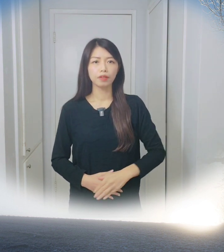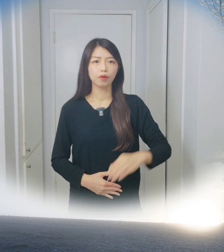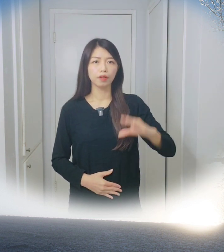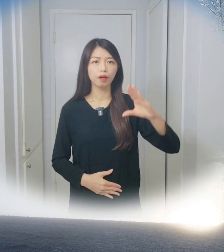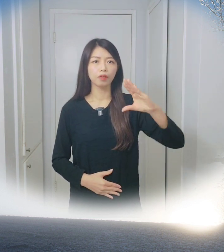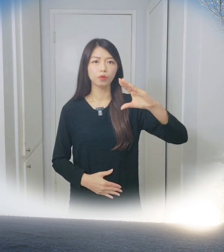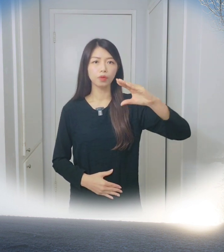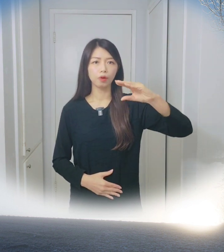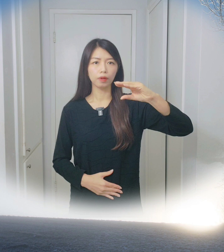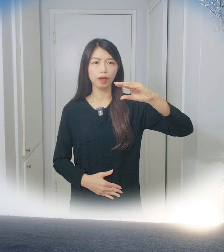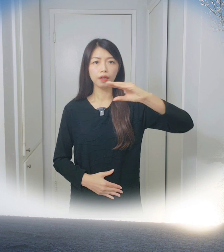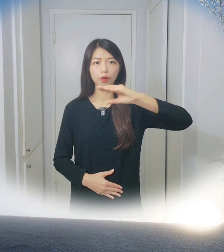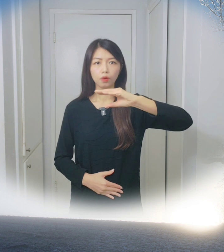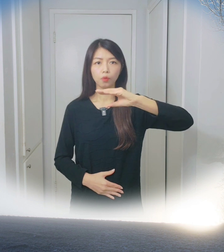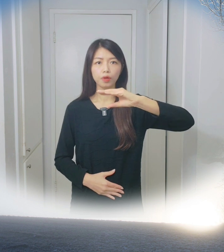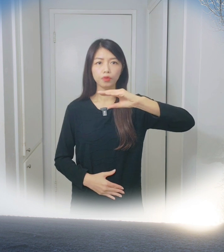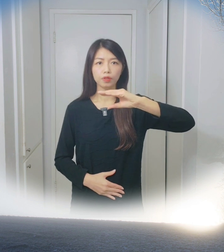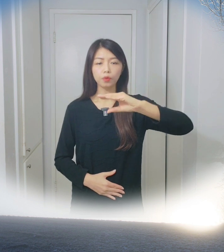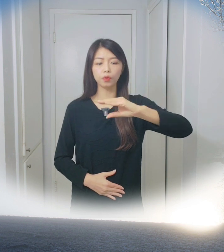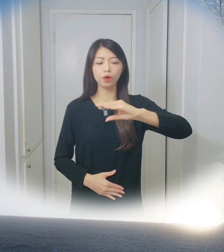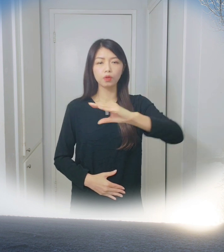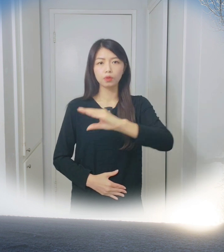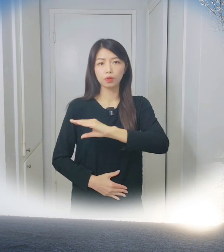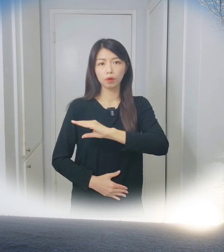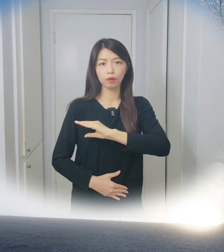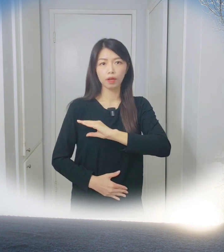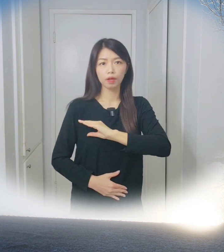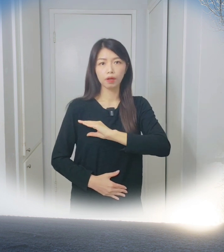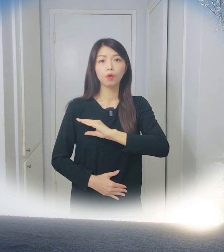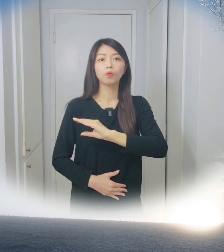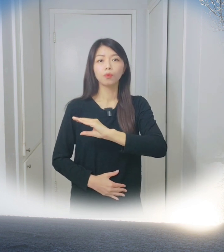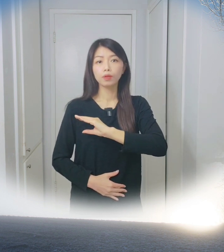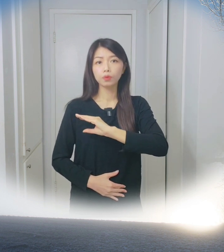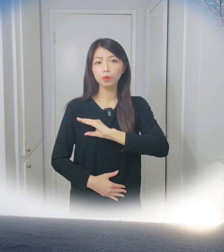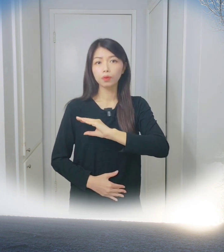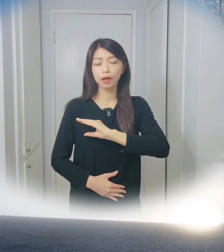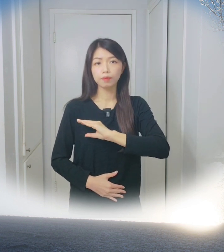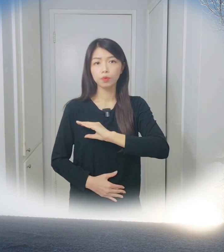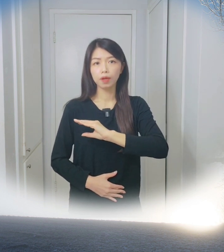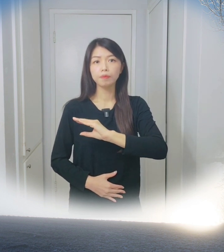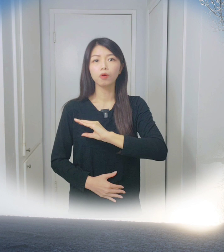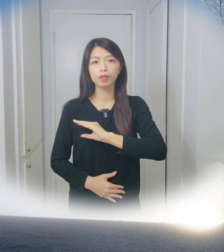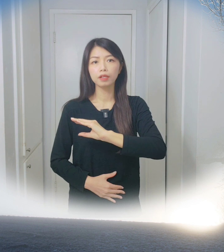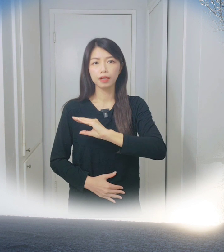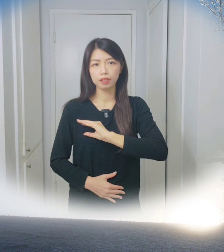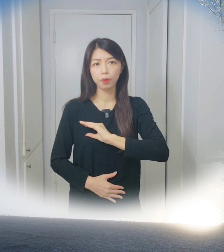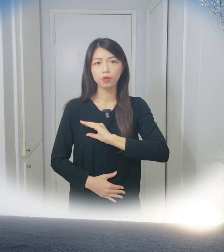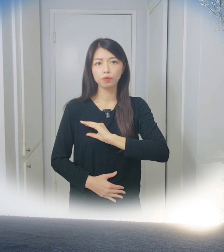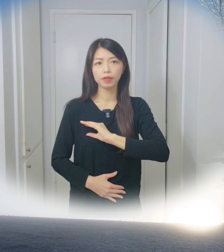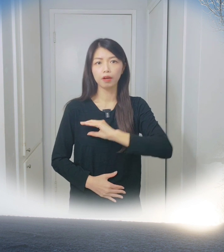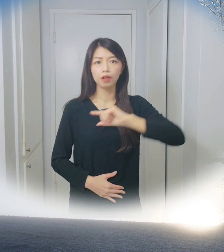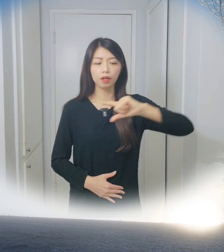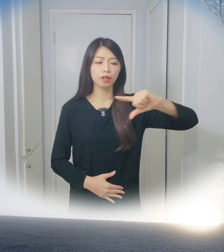이름이라고 하는 뜻의 수어는요. 손을 이렇게 오므려 주시고 이렇게 왼쪽 가슴 쪽에 명찰을 달듯이